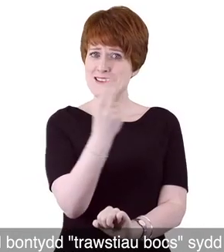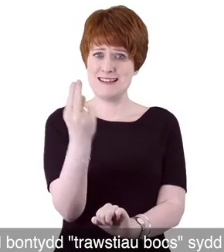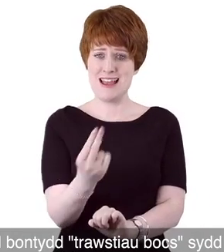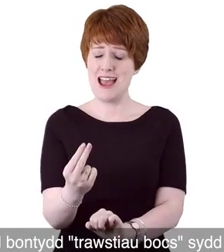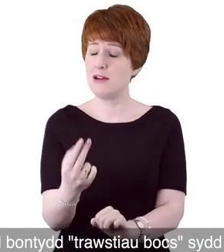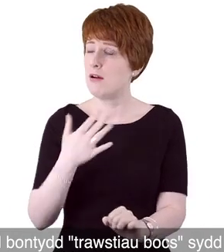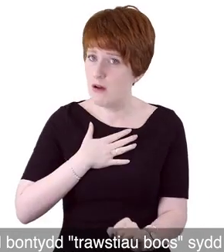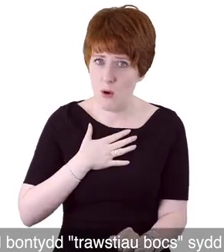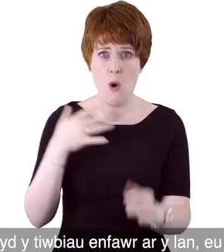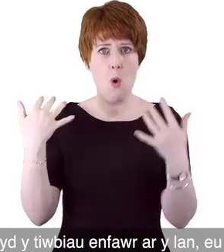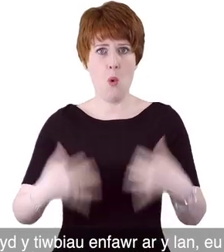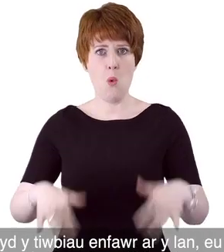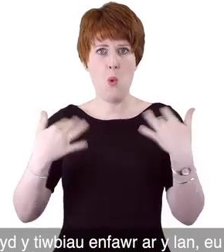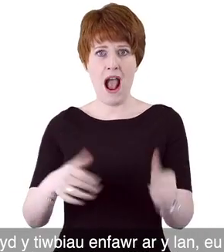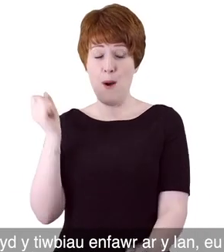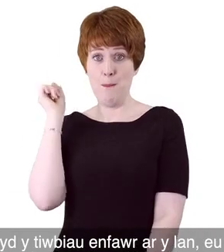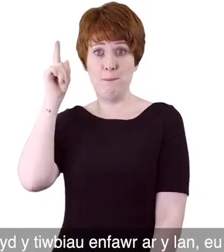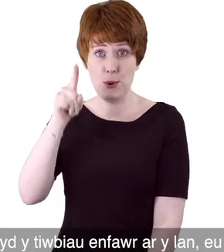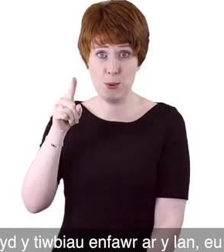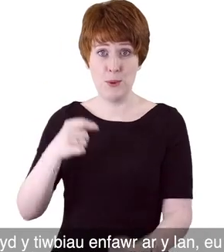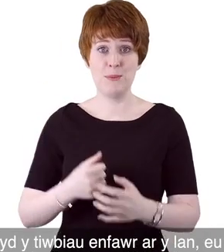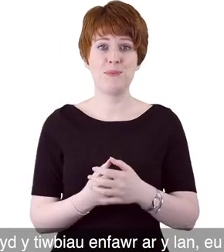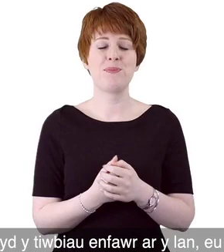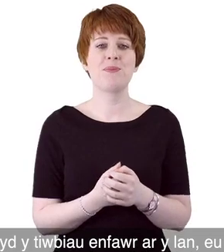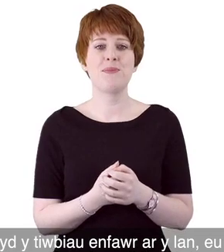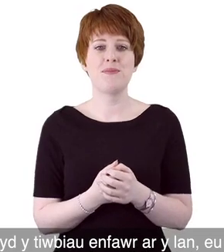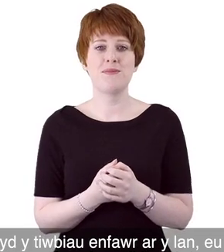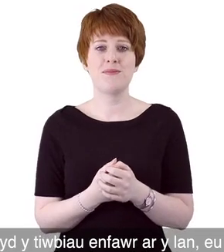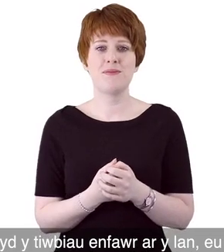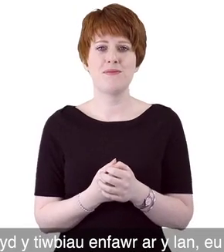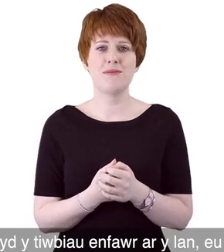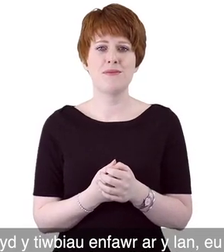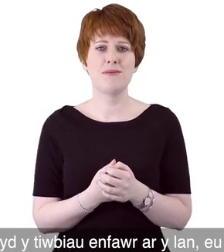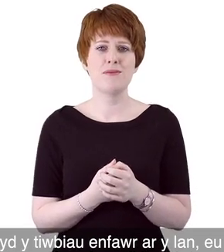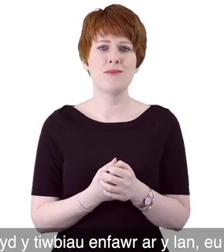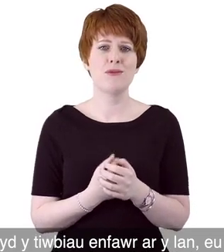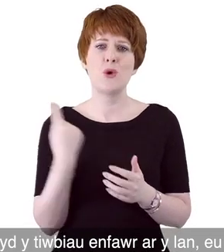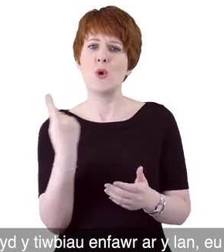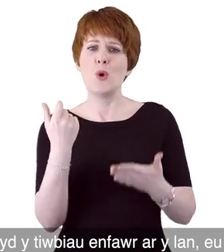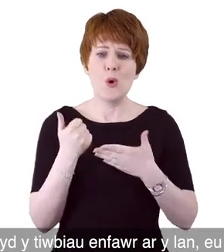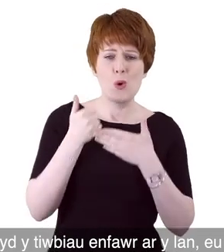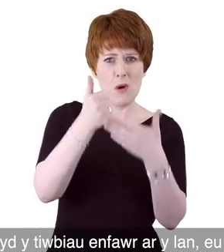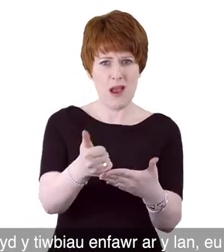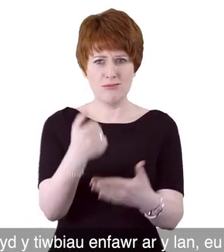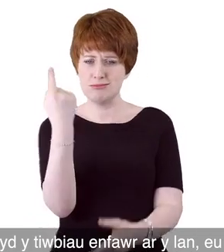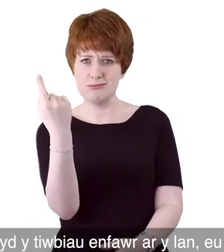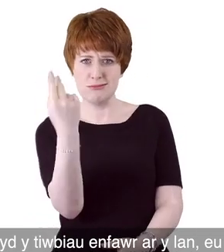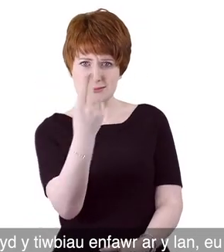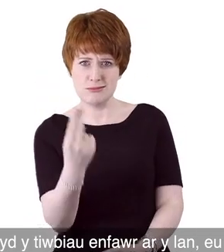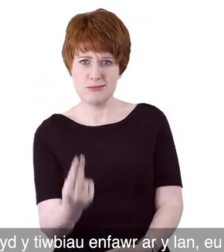draws y byd. Adeiladwyd y tiwbau enfawr ar y lan, eu cludo i'w lle ar y sgraffau a'i codi i'r uchder